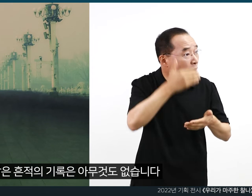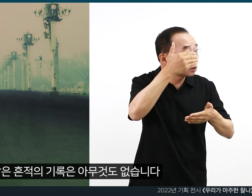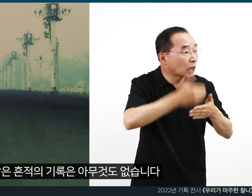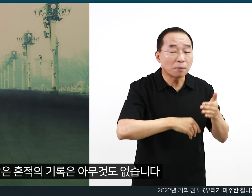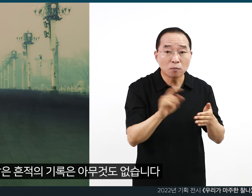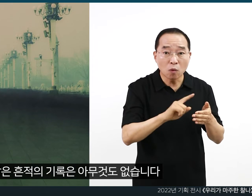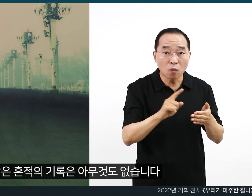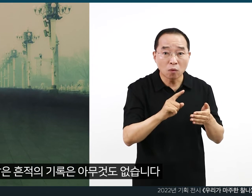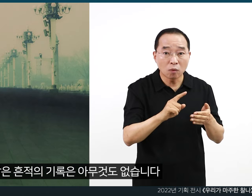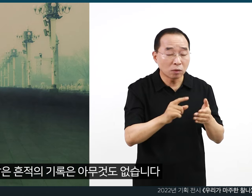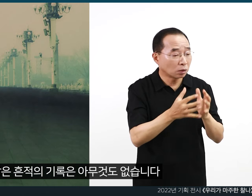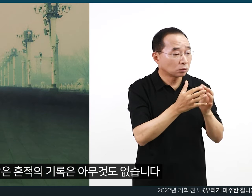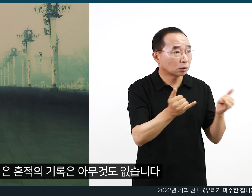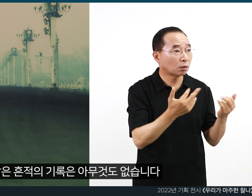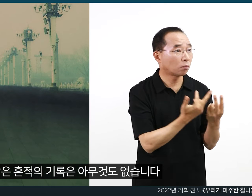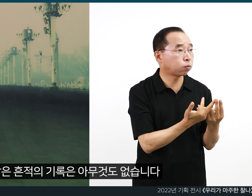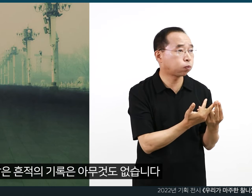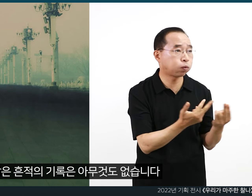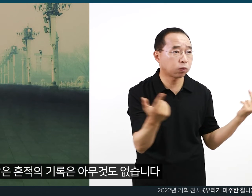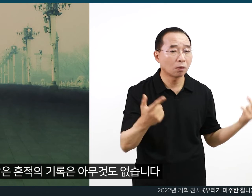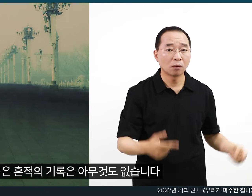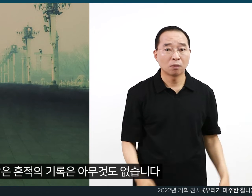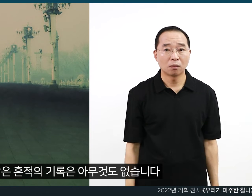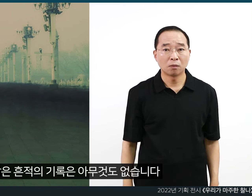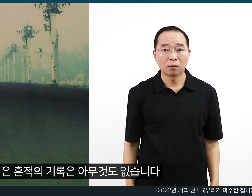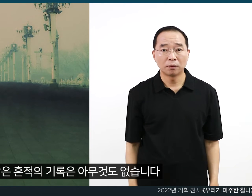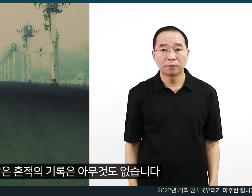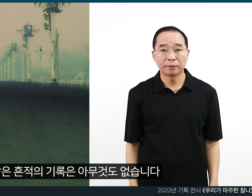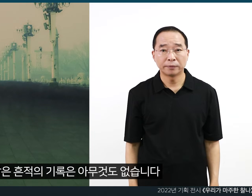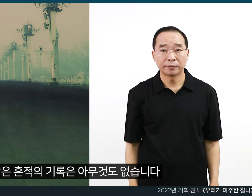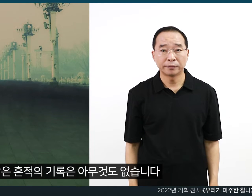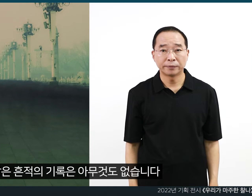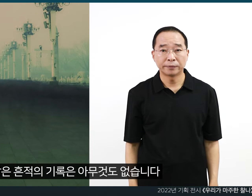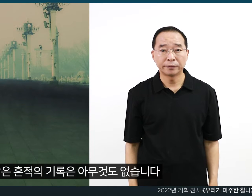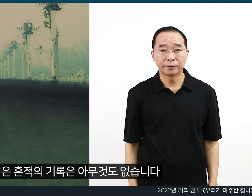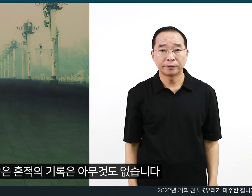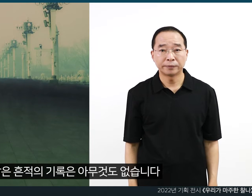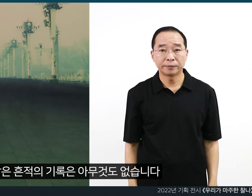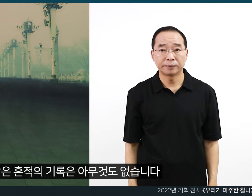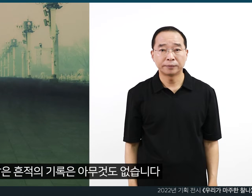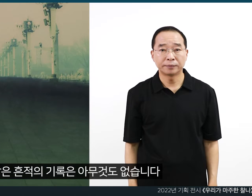흔적의 기록은 아무것도 없습니다.